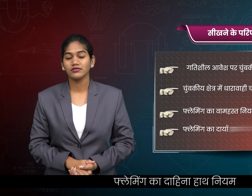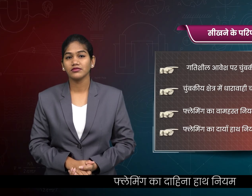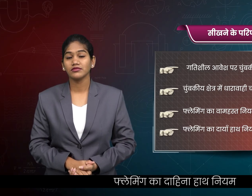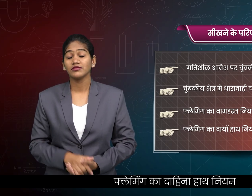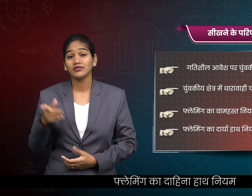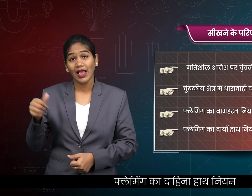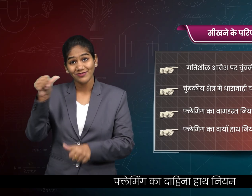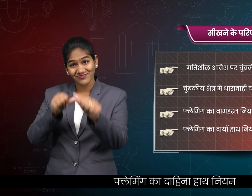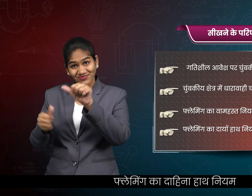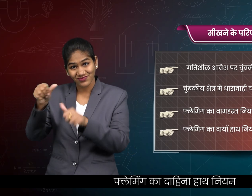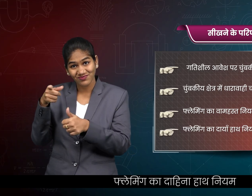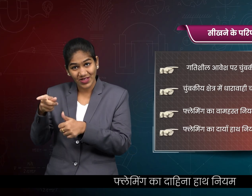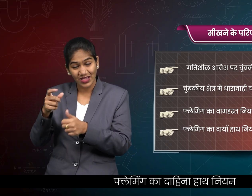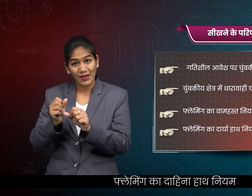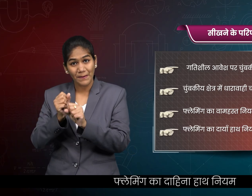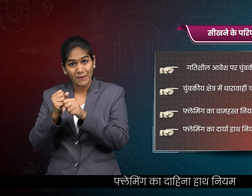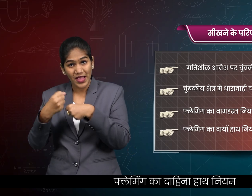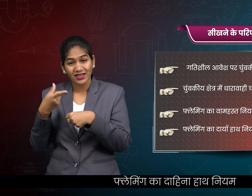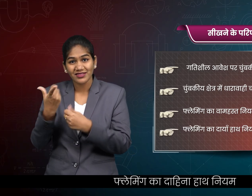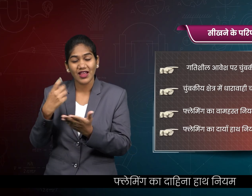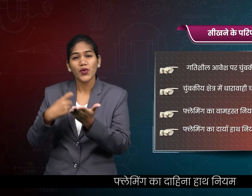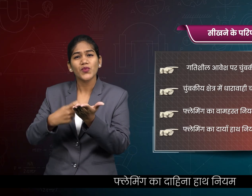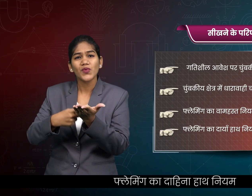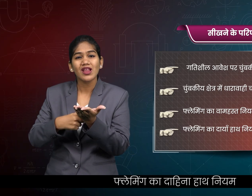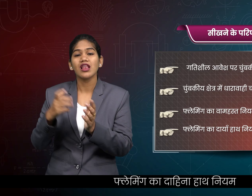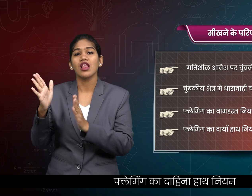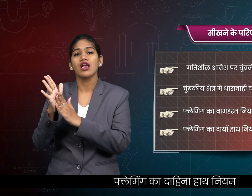फ्लेमिंग का दाहिने हाथ का नियम,